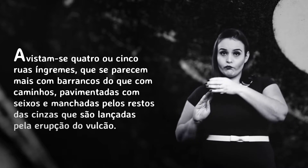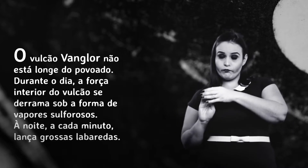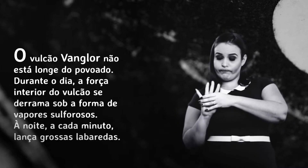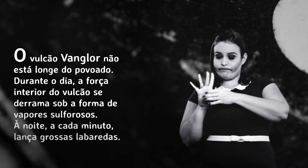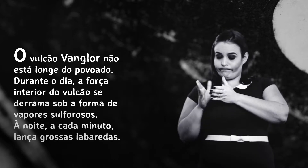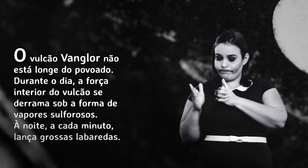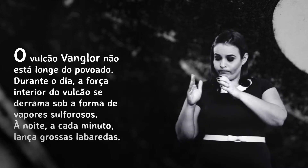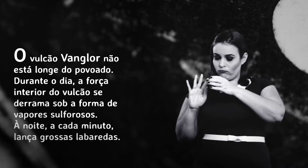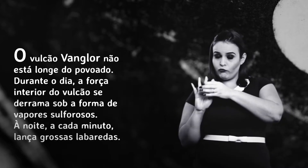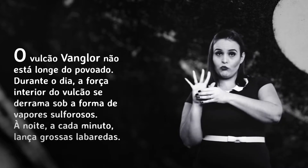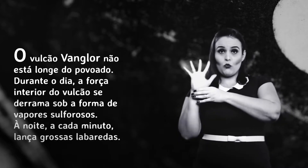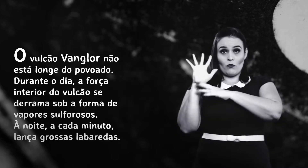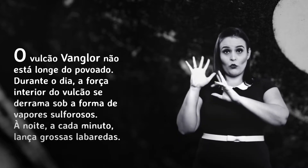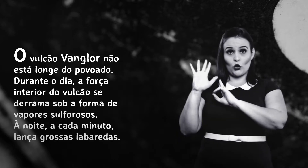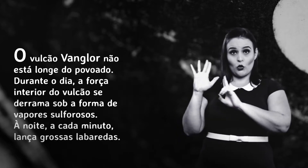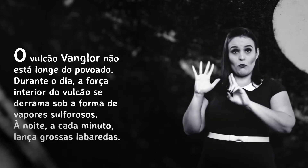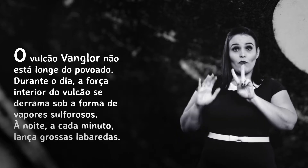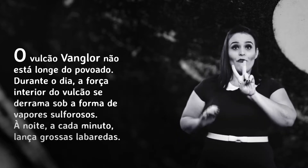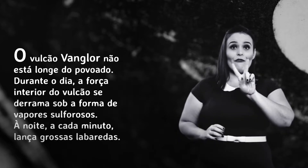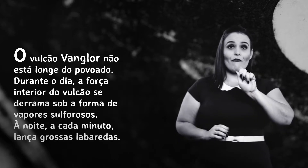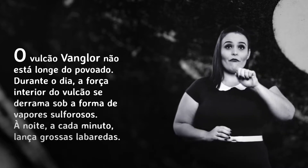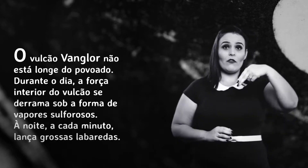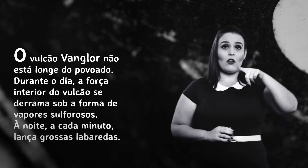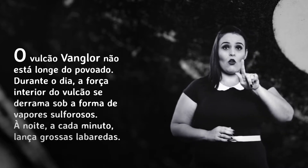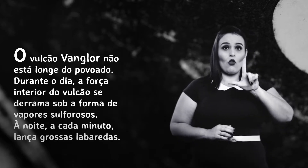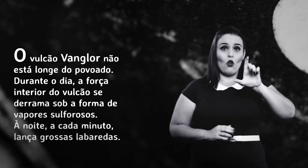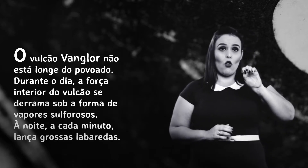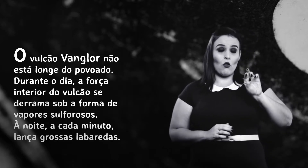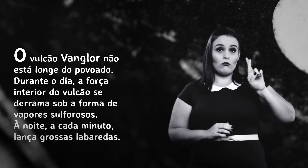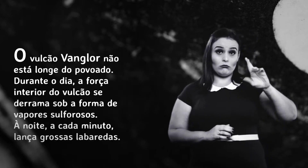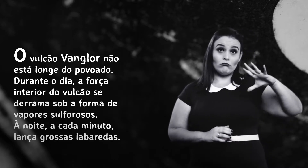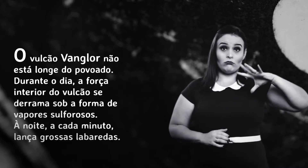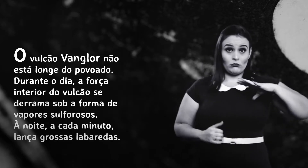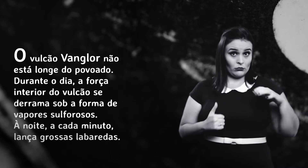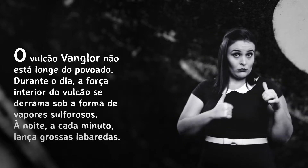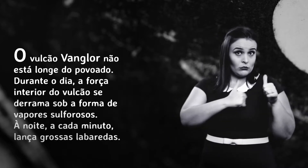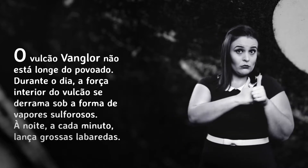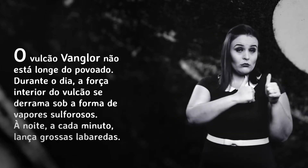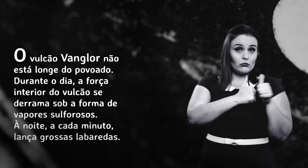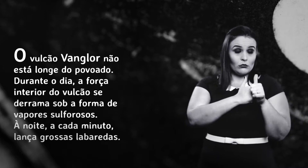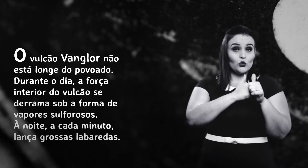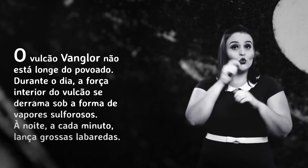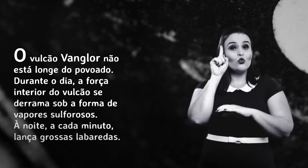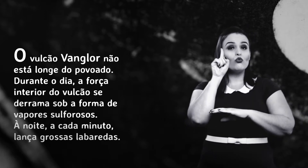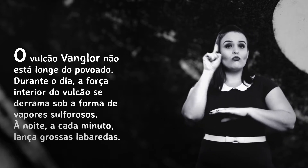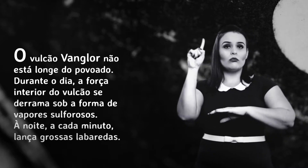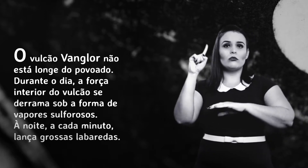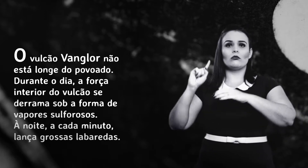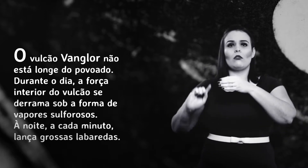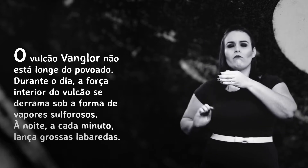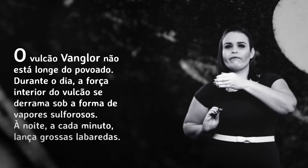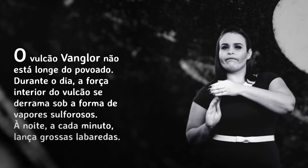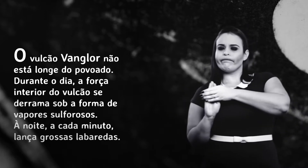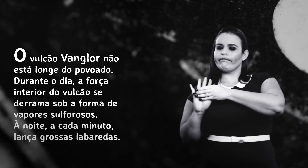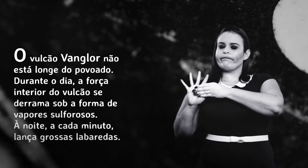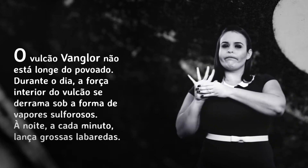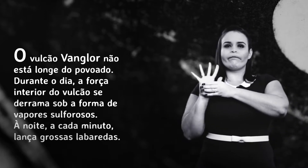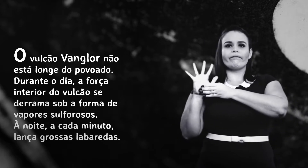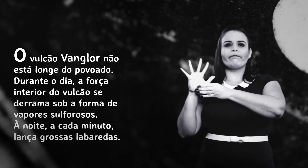O vulcão Vanglor não está longe do povoado. Durante o dia, a força interior do vulcão se derrama sob